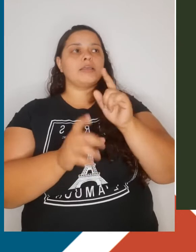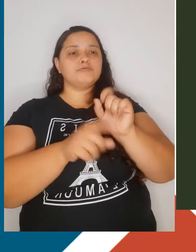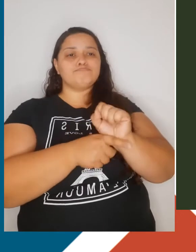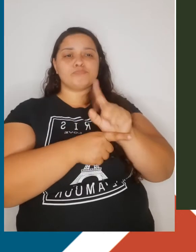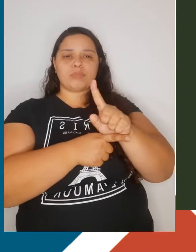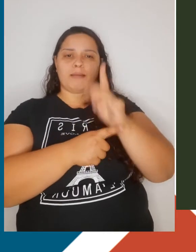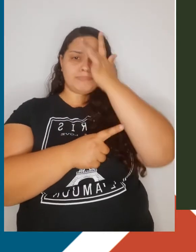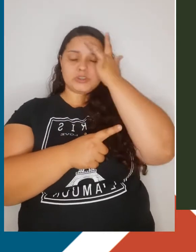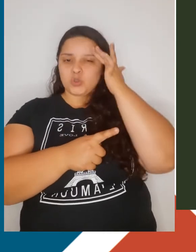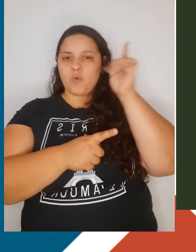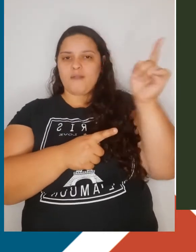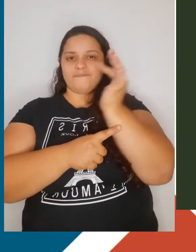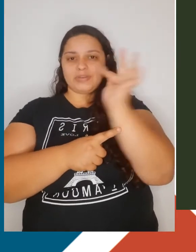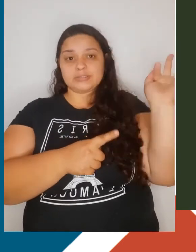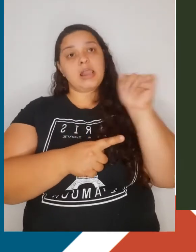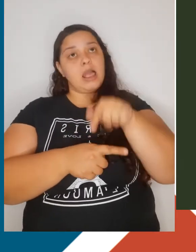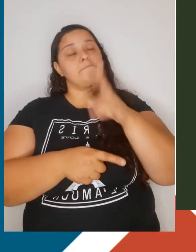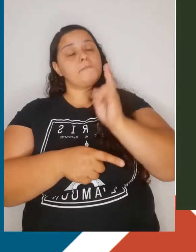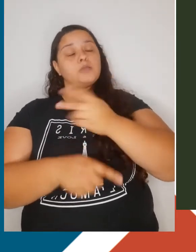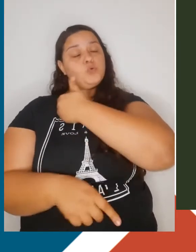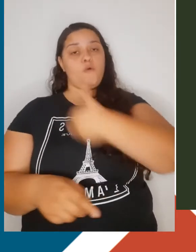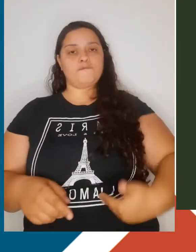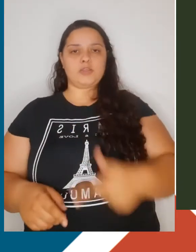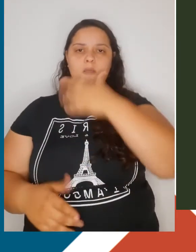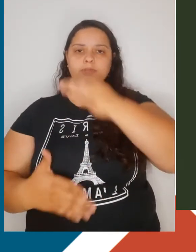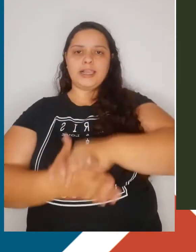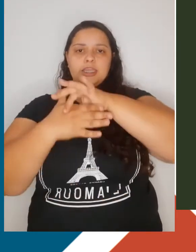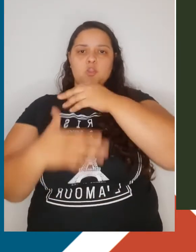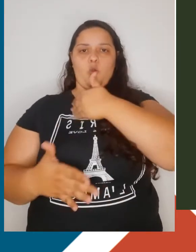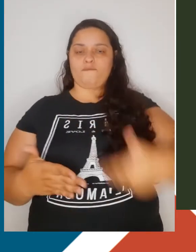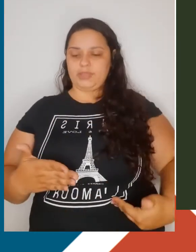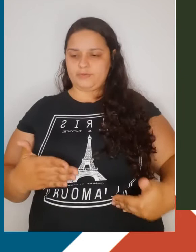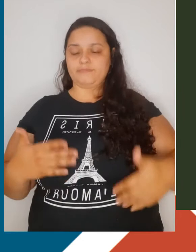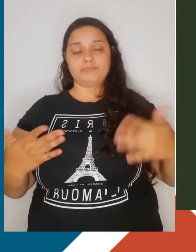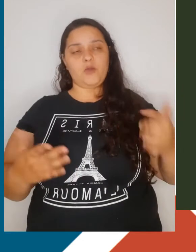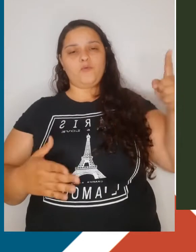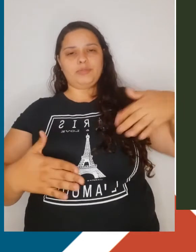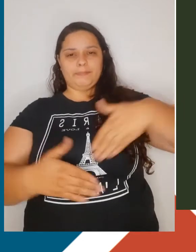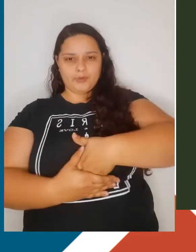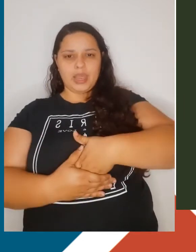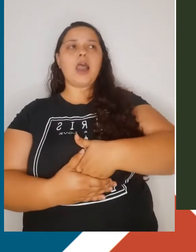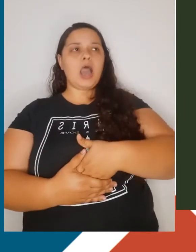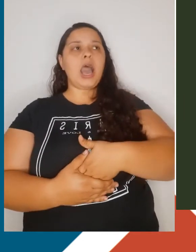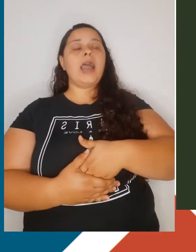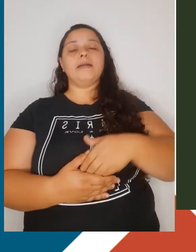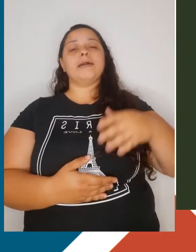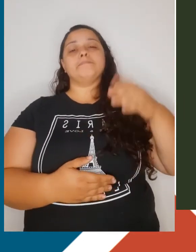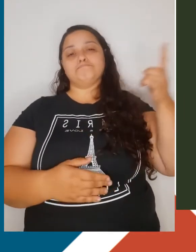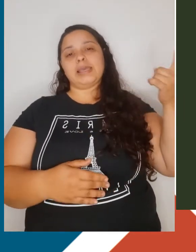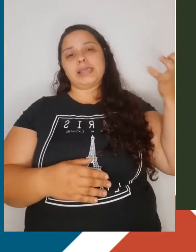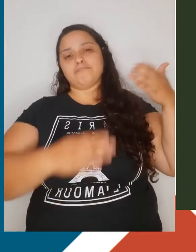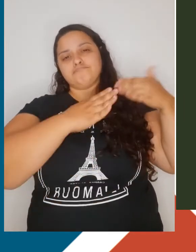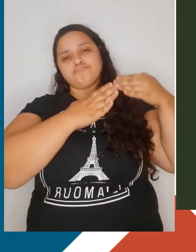tropas francesas e se autoproclama governador vitalício da colônia. O governo, então, de Napoleão, envia ao Caribe